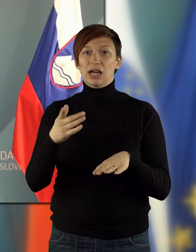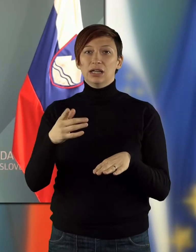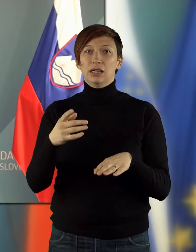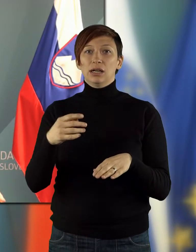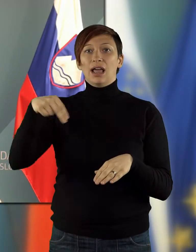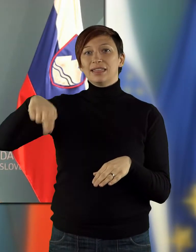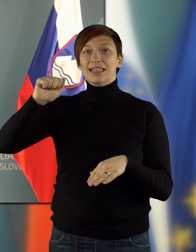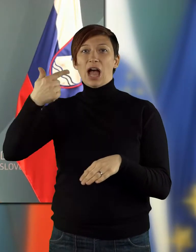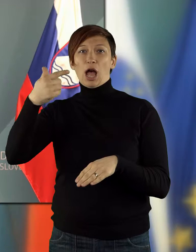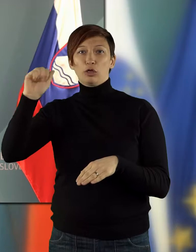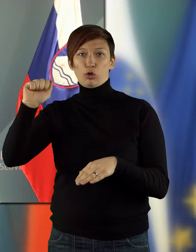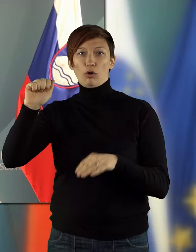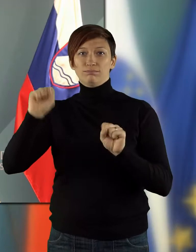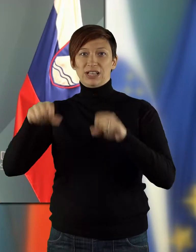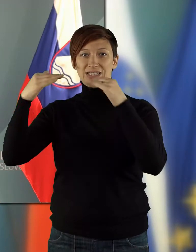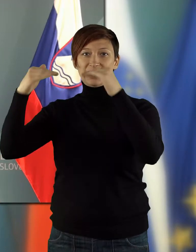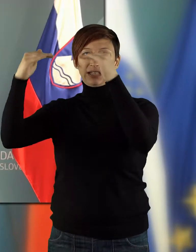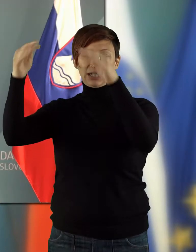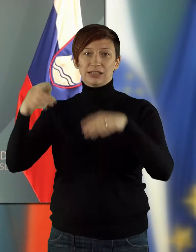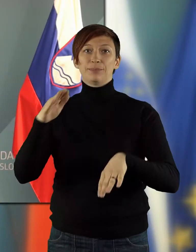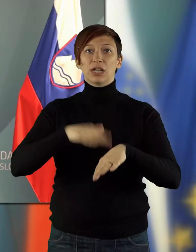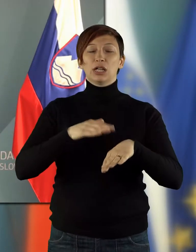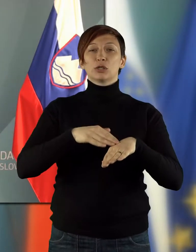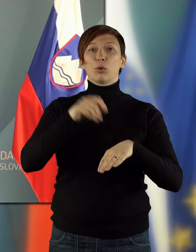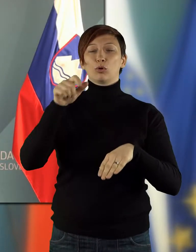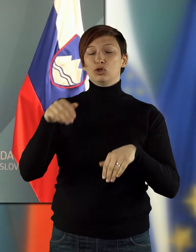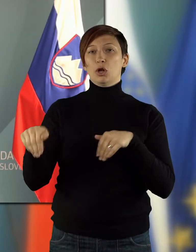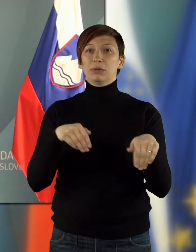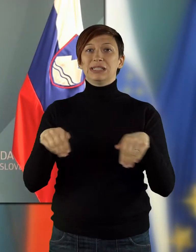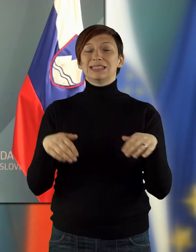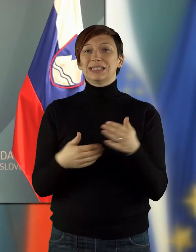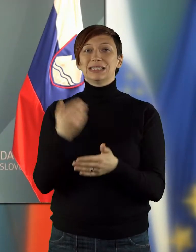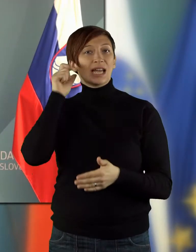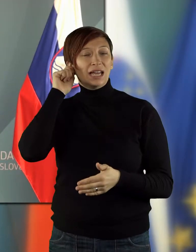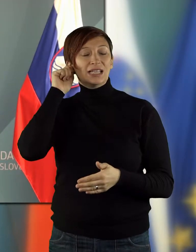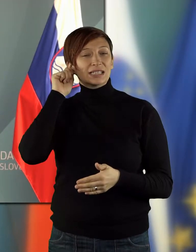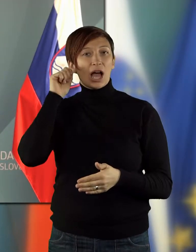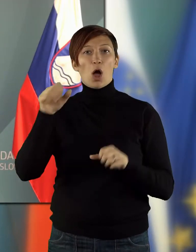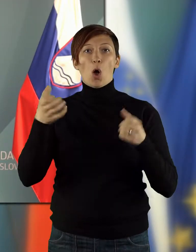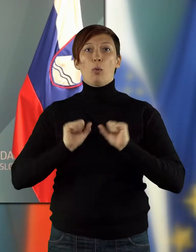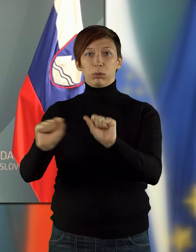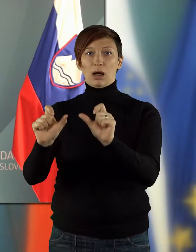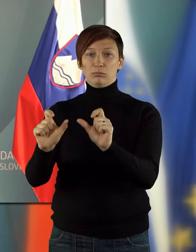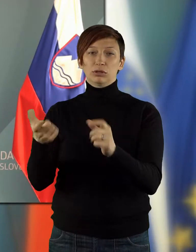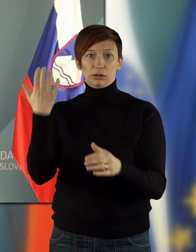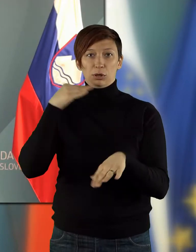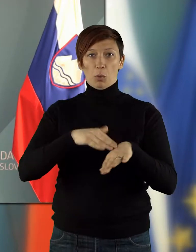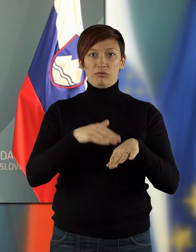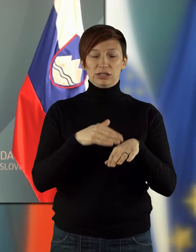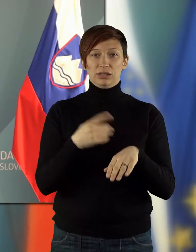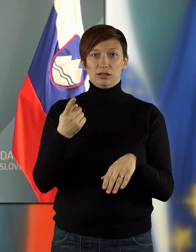na NATO standarde. Iz poročila ministrice za obrambo, ki sem ga zahteval, takoj ko me je o tem pred dnevi